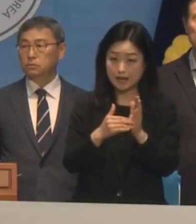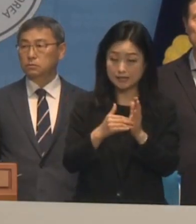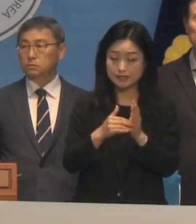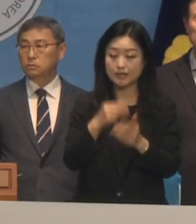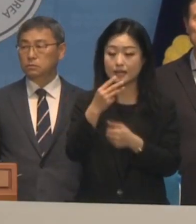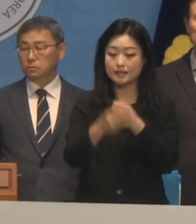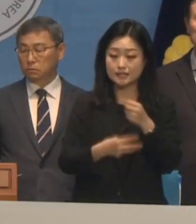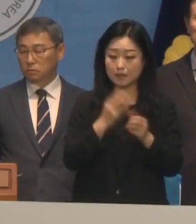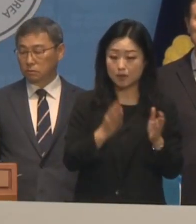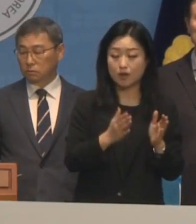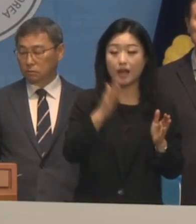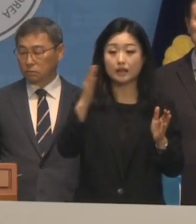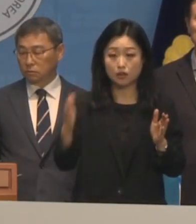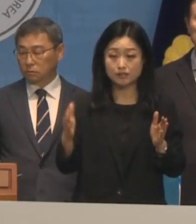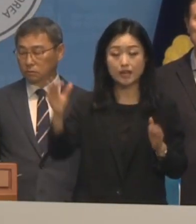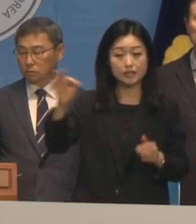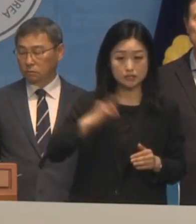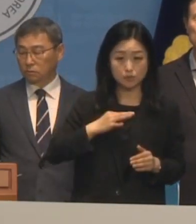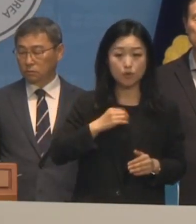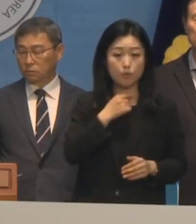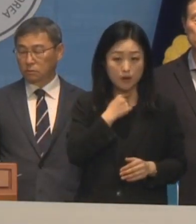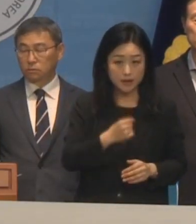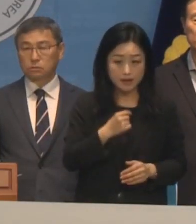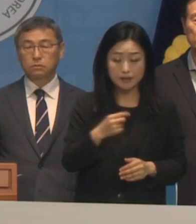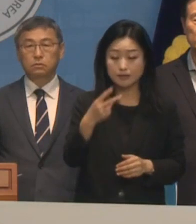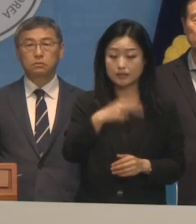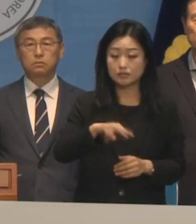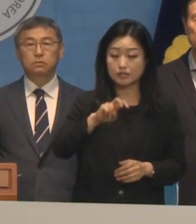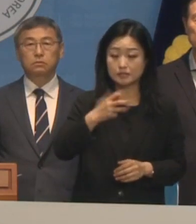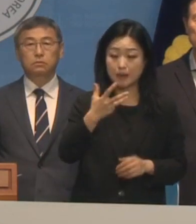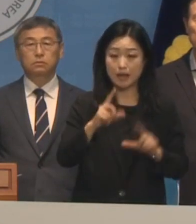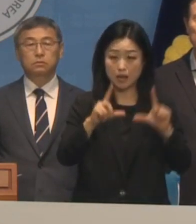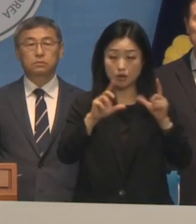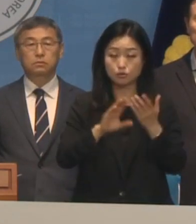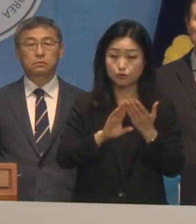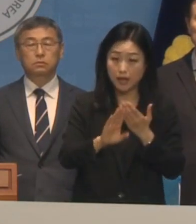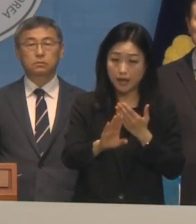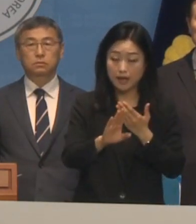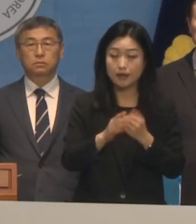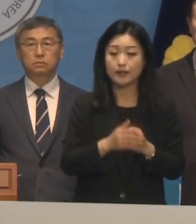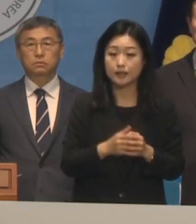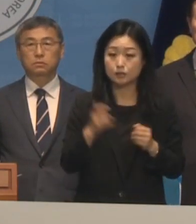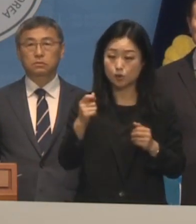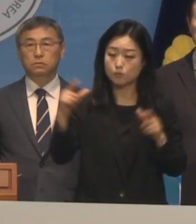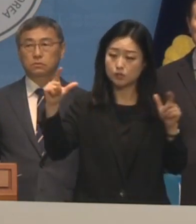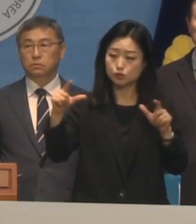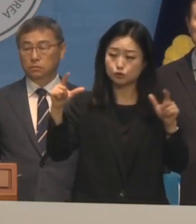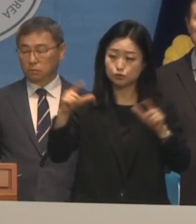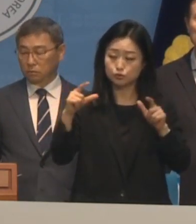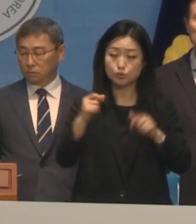담배 소비세분 지방교육세를 일방적으로 일몰시키려는